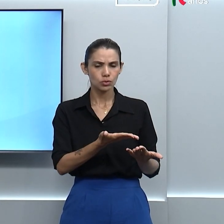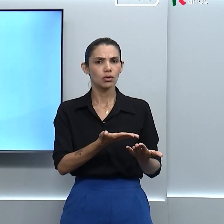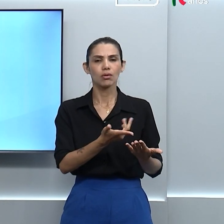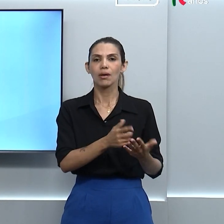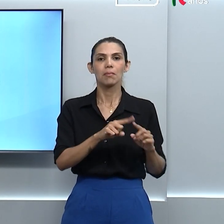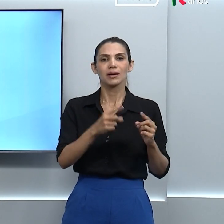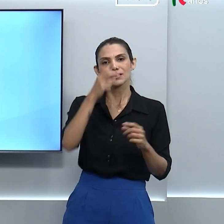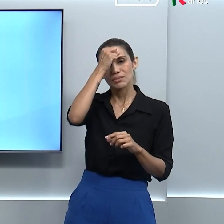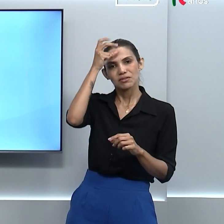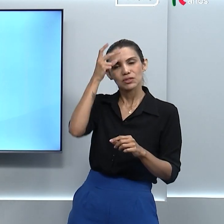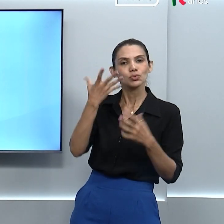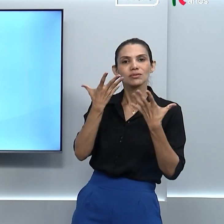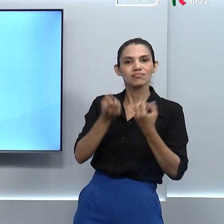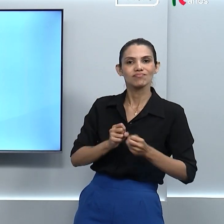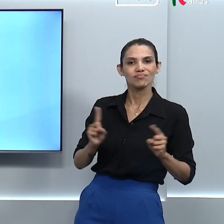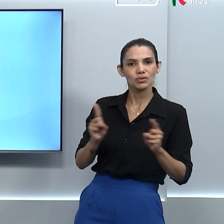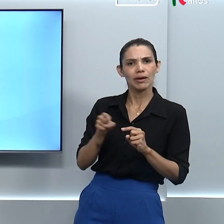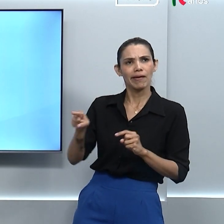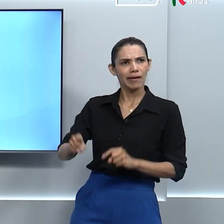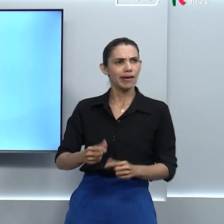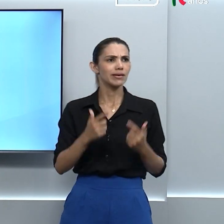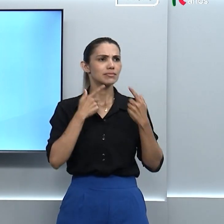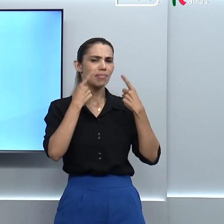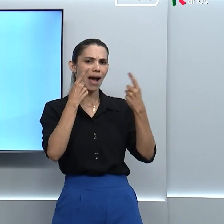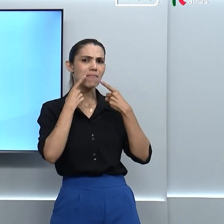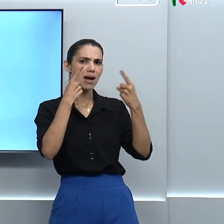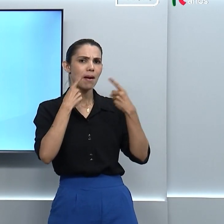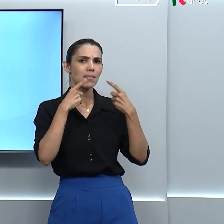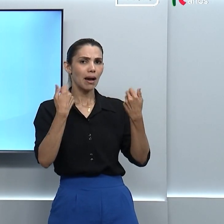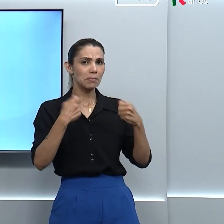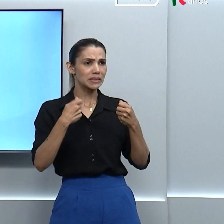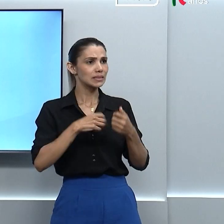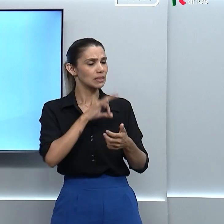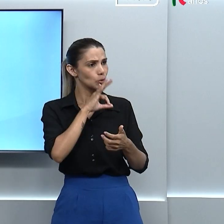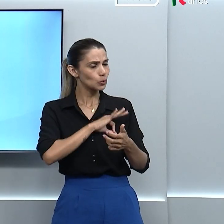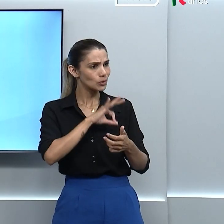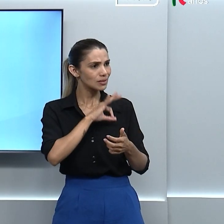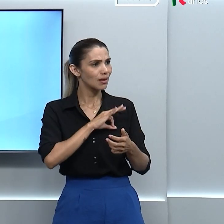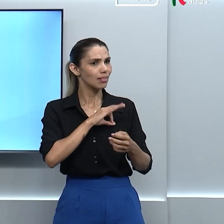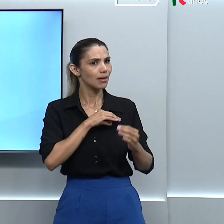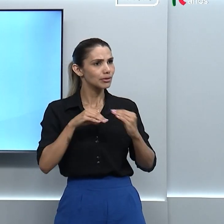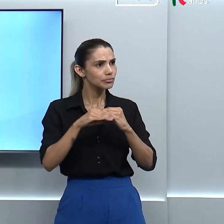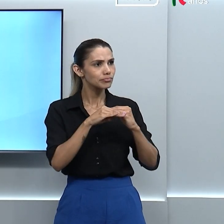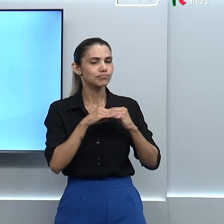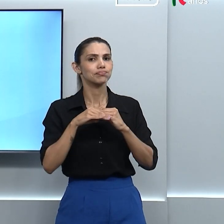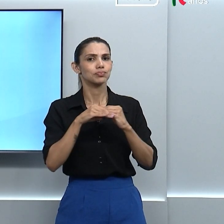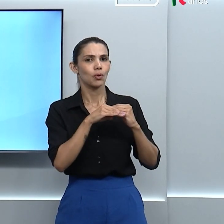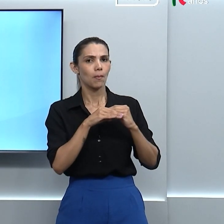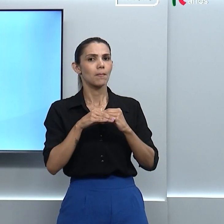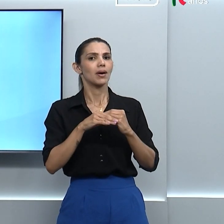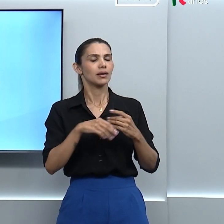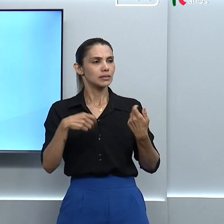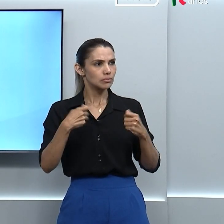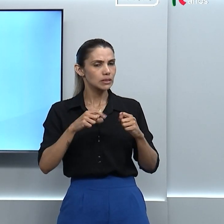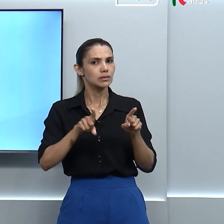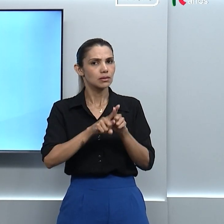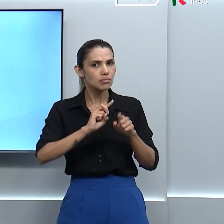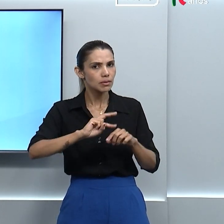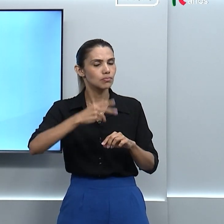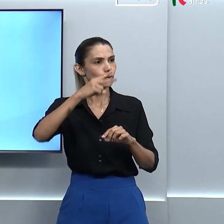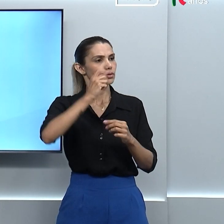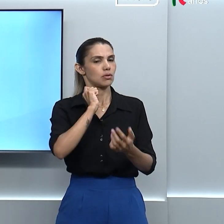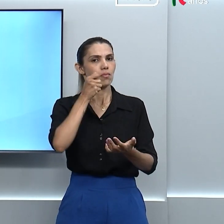reivindicam o pagamento do piso salarial nacional dos professores, as titularidades e as progressões. Bom, e